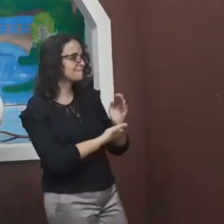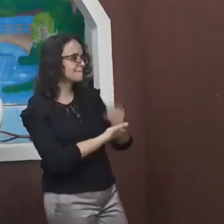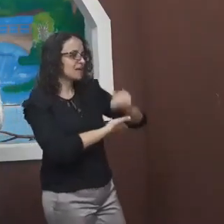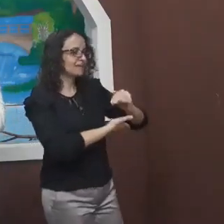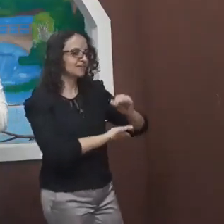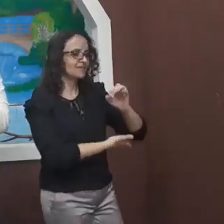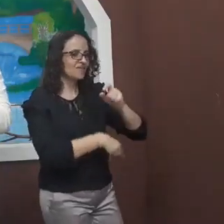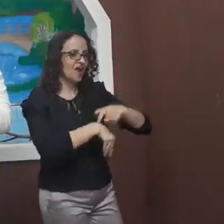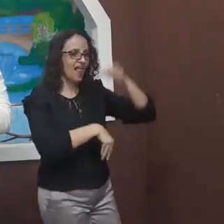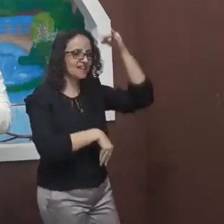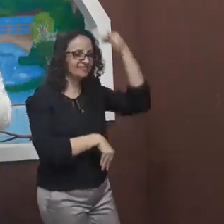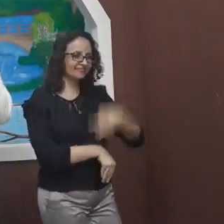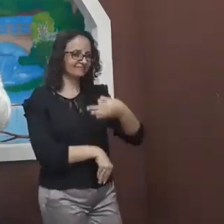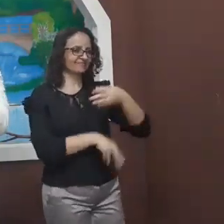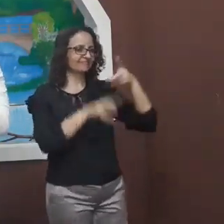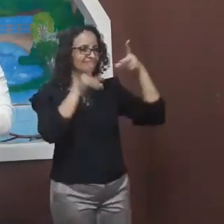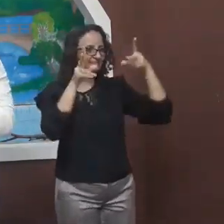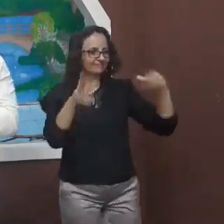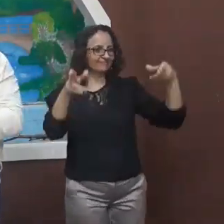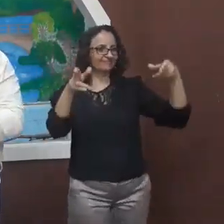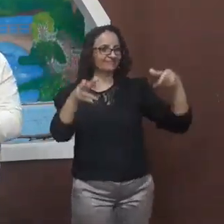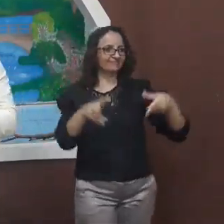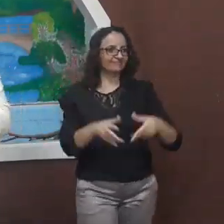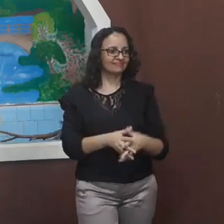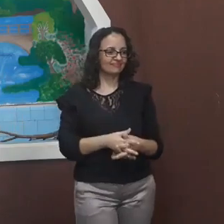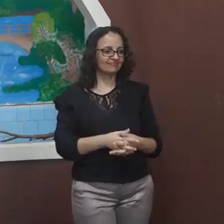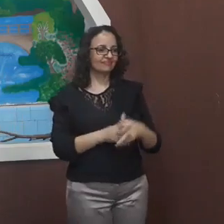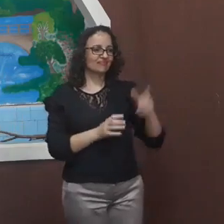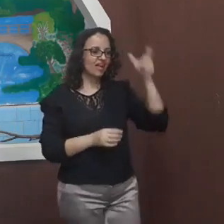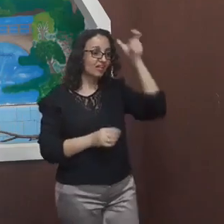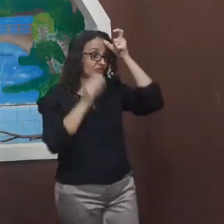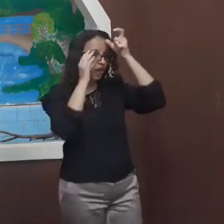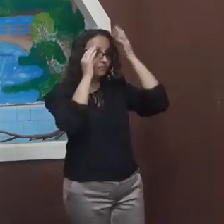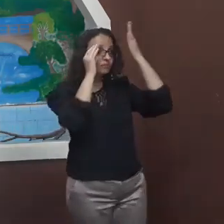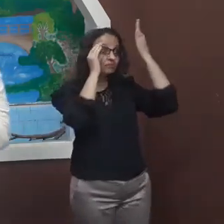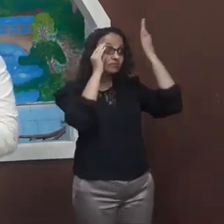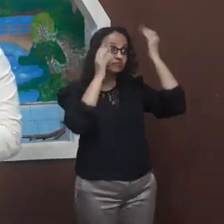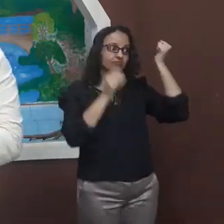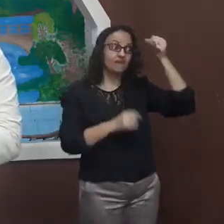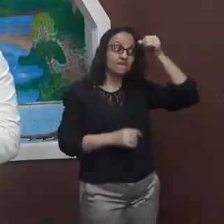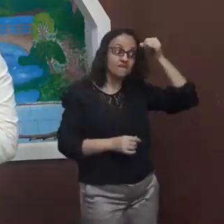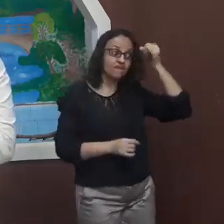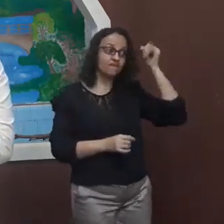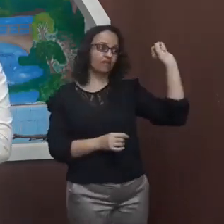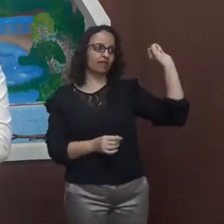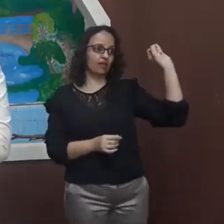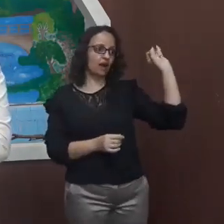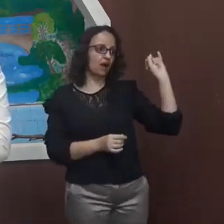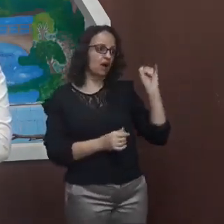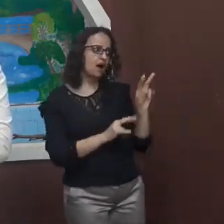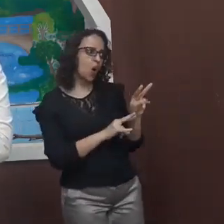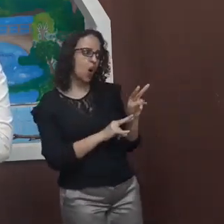Já sei qual vai ser o laço. E pronto. É melhor evitar a isca